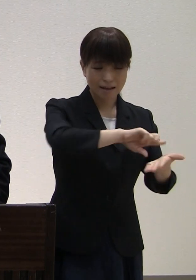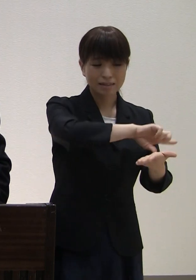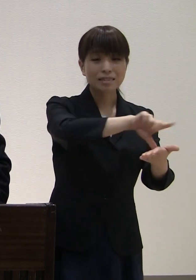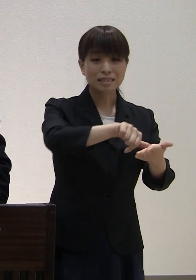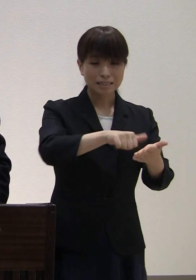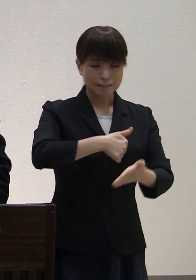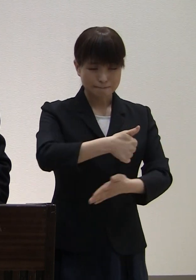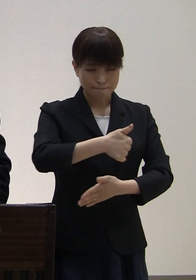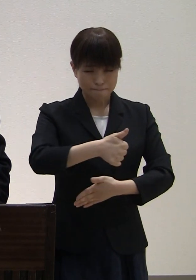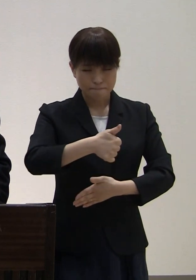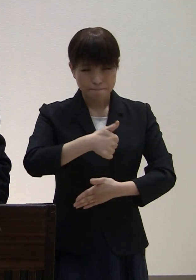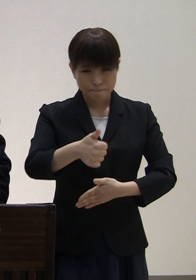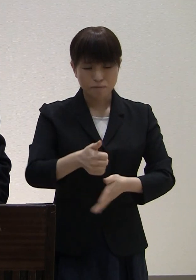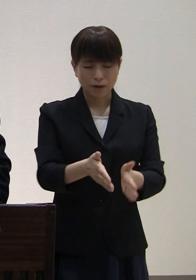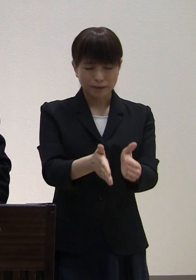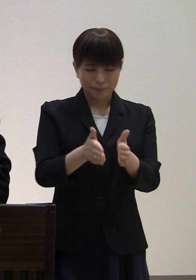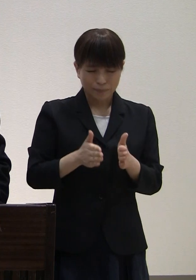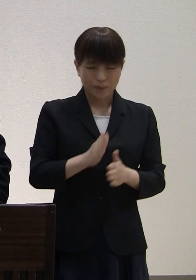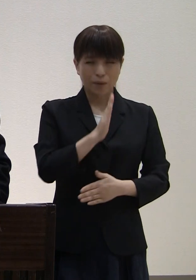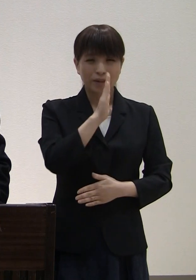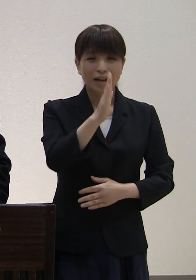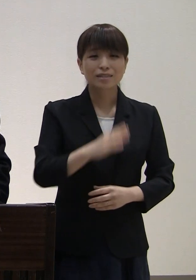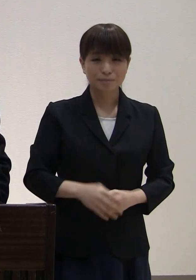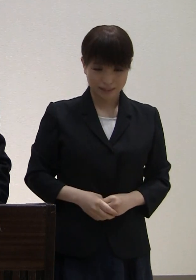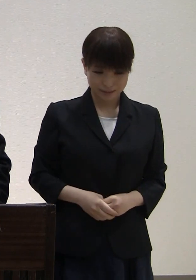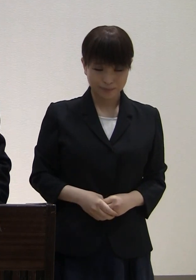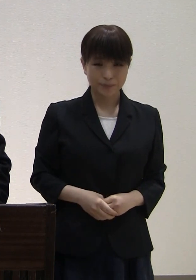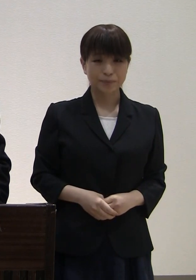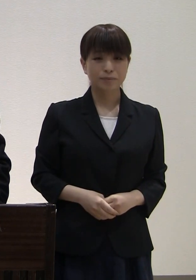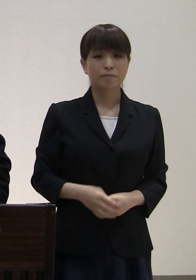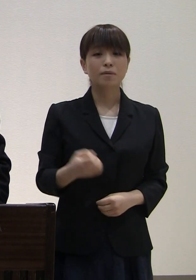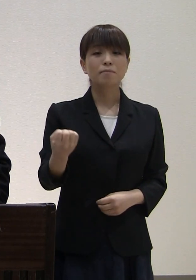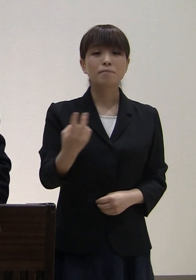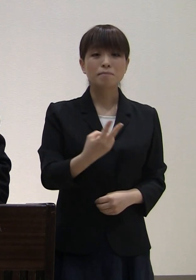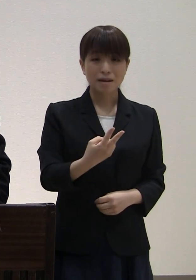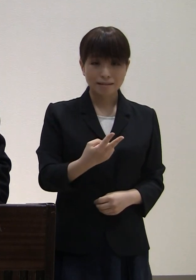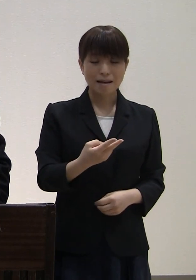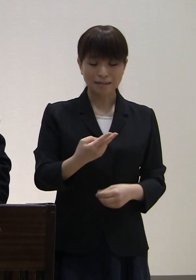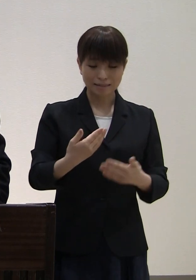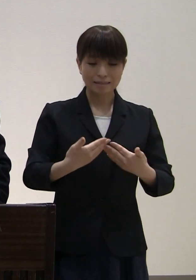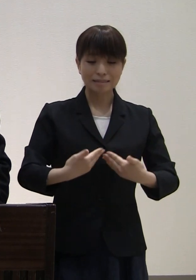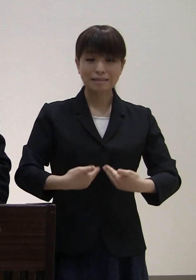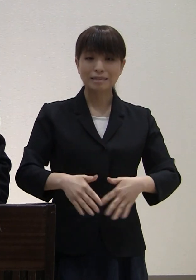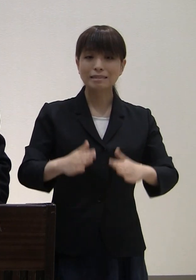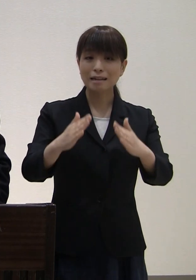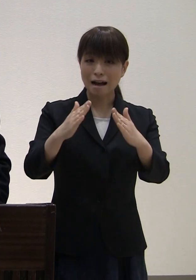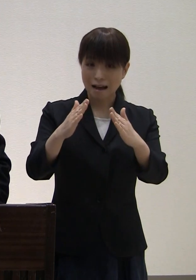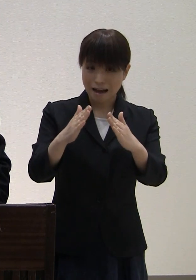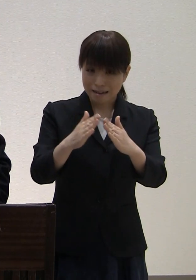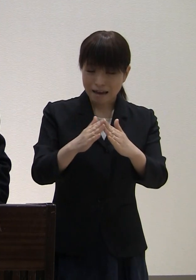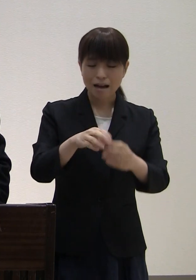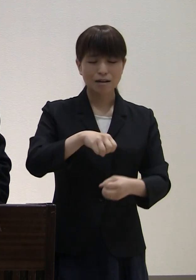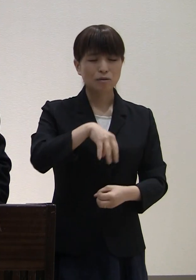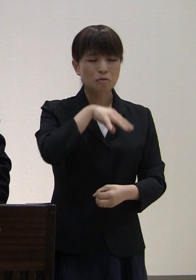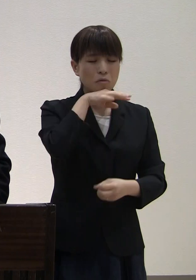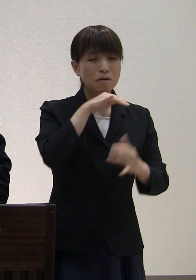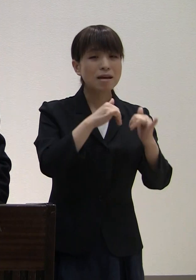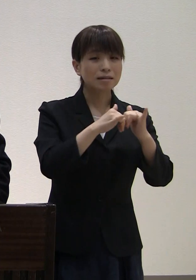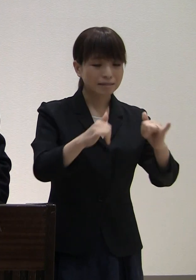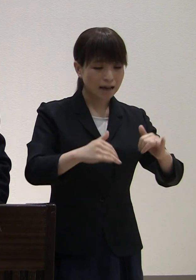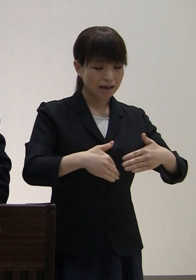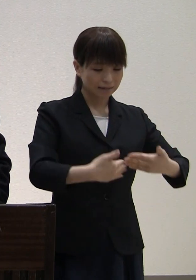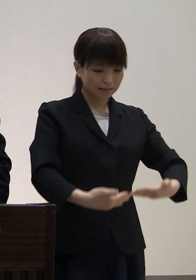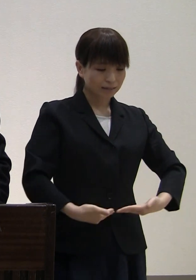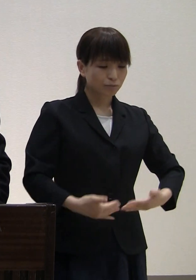来を控えていただきますようお願いいたします。また実家や近隣の高齢者や妊婦の